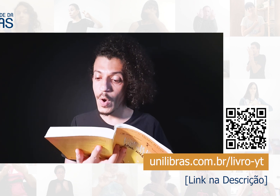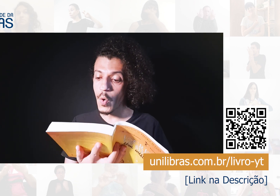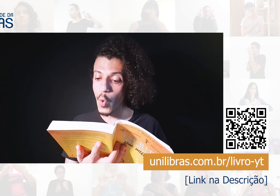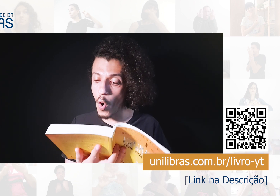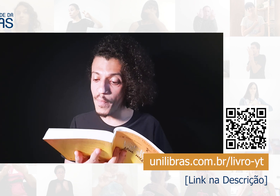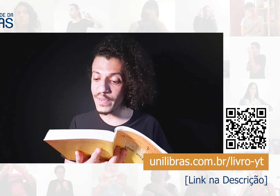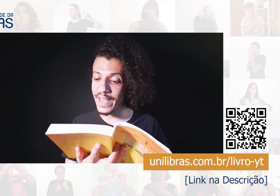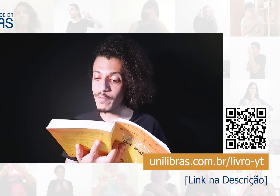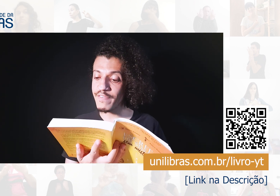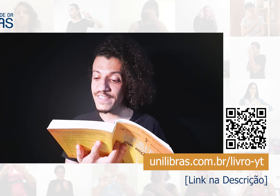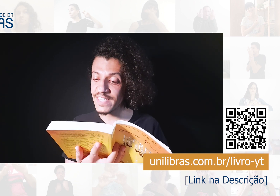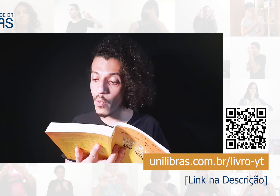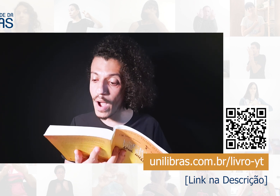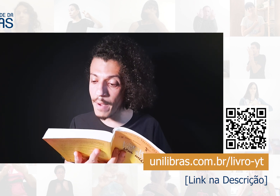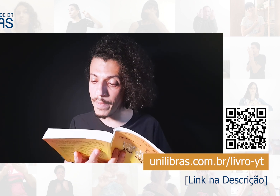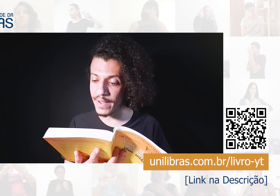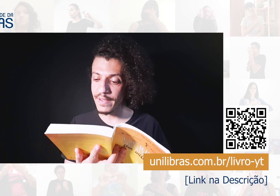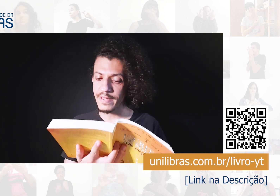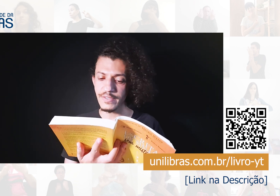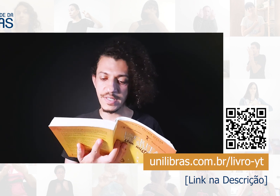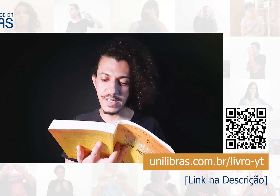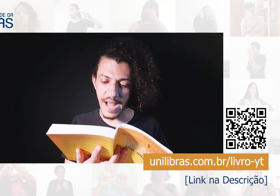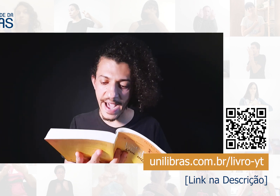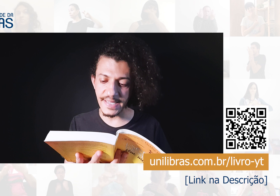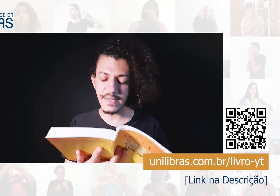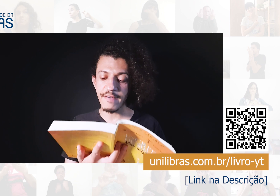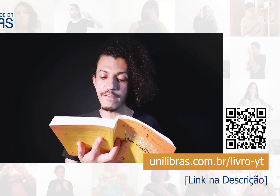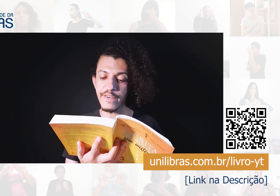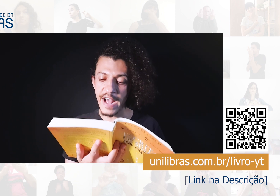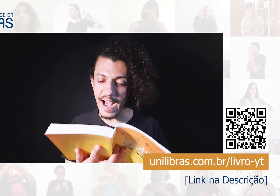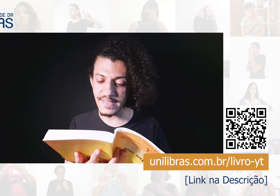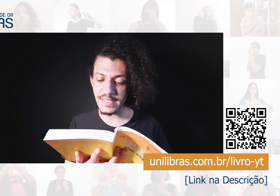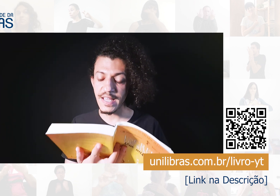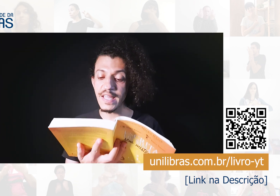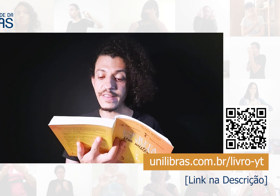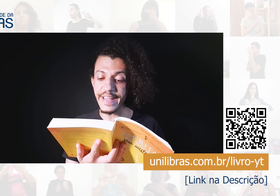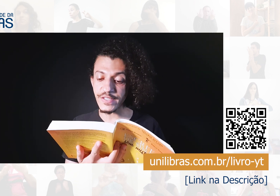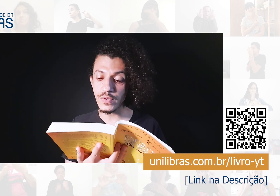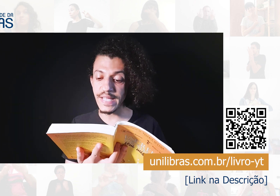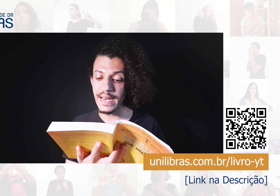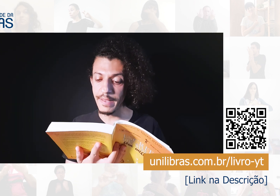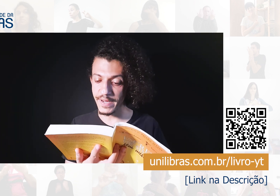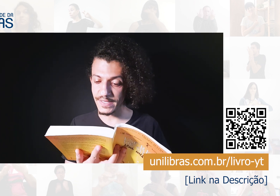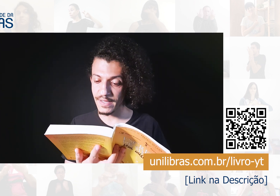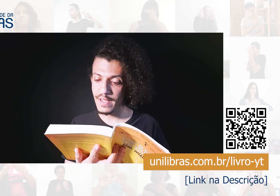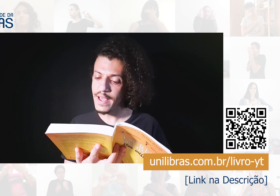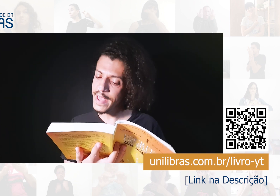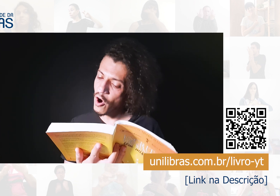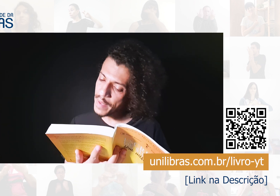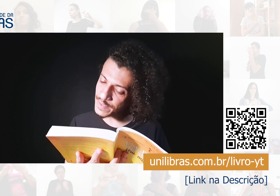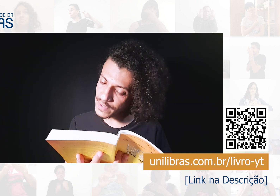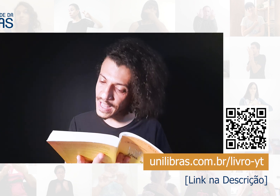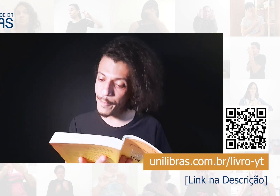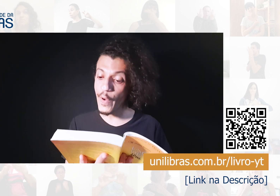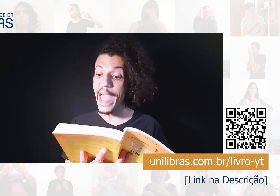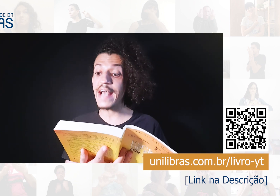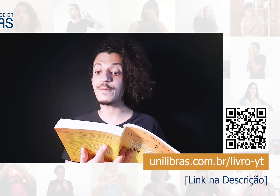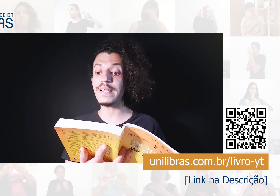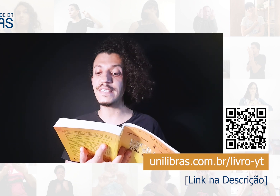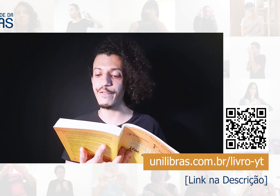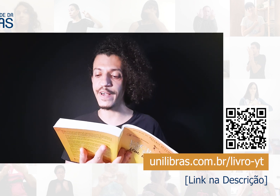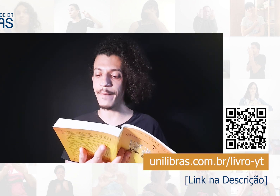descobrir como ter uma visão ampla de sinais, frases e textos em Libras, e ao mesmo